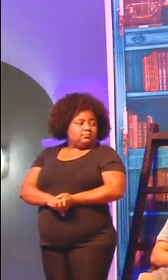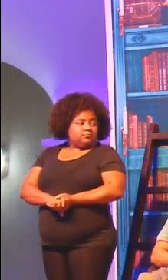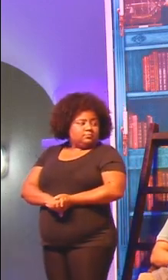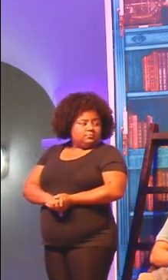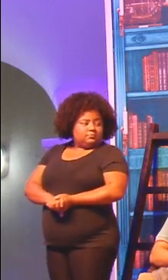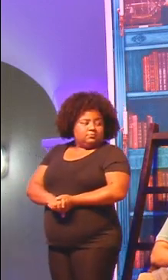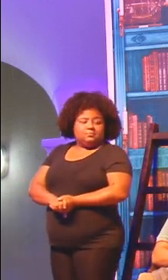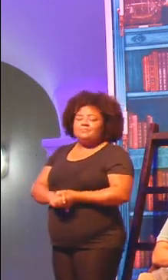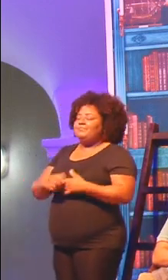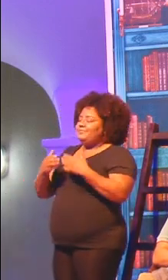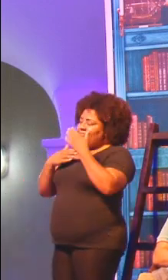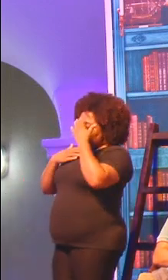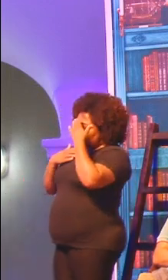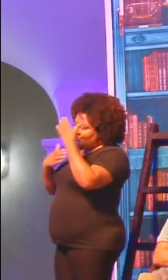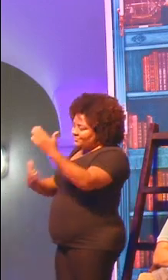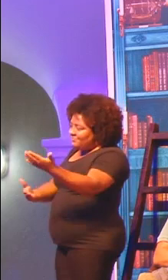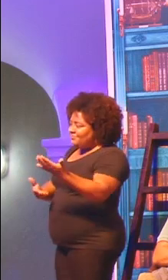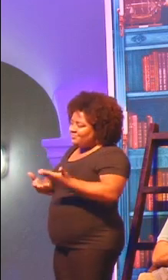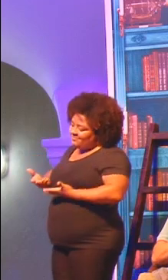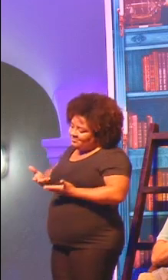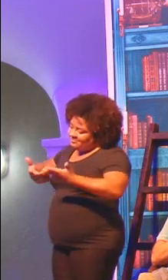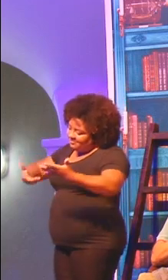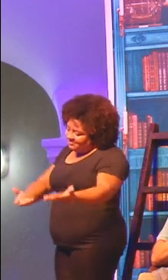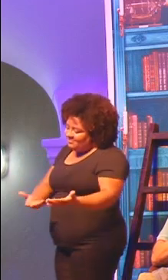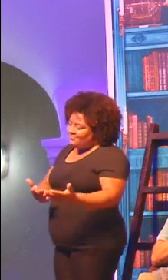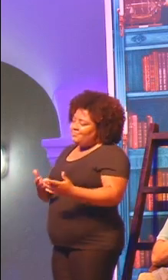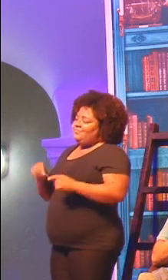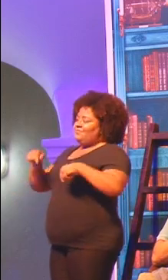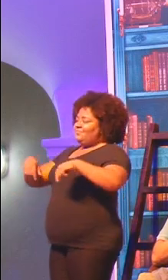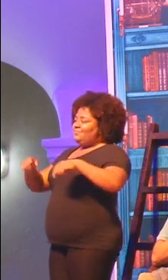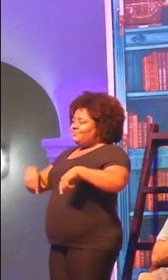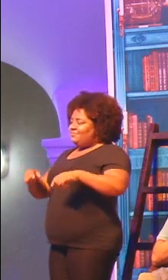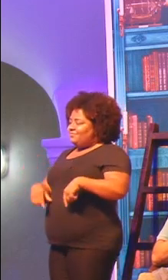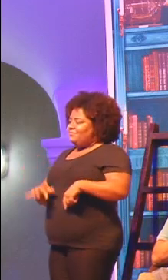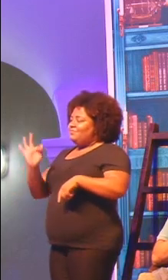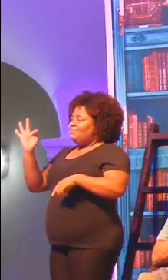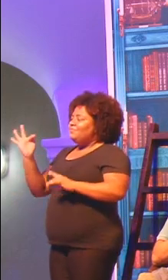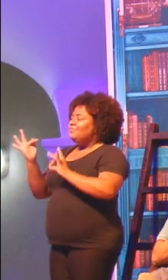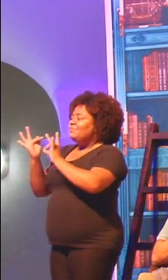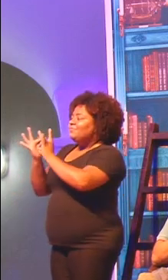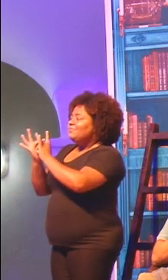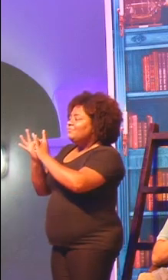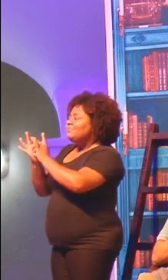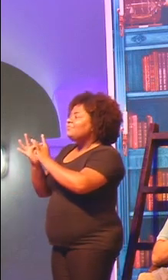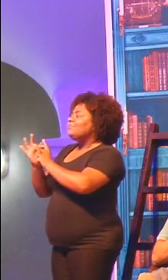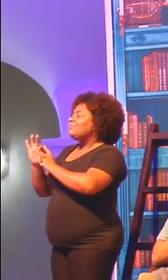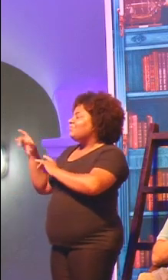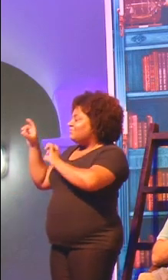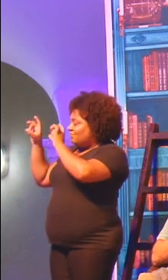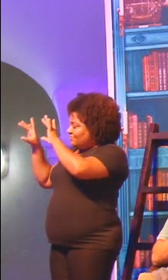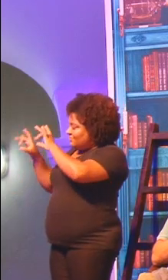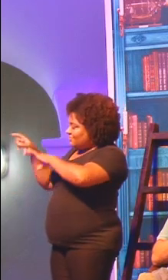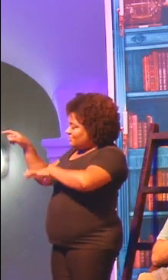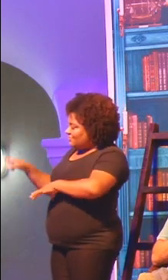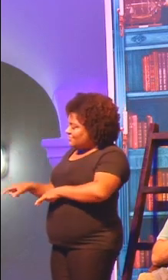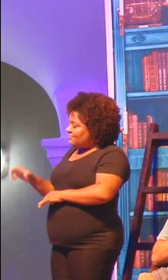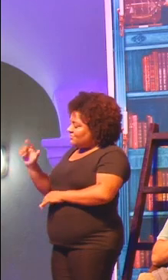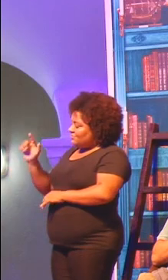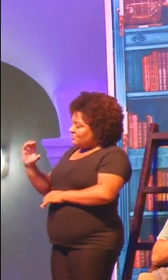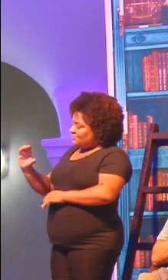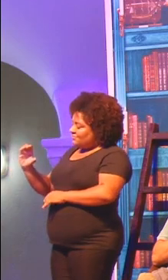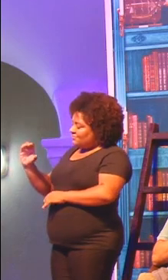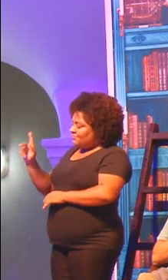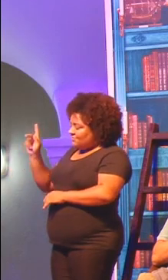Primeiro, quero agradecer o convite da Flica, em especial a Kátia Borges, curadora. Eu estou